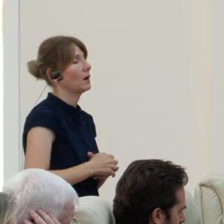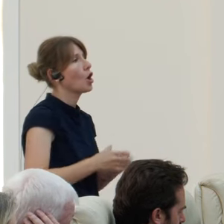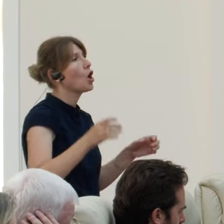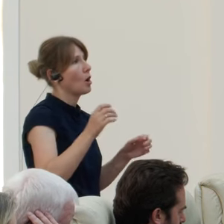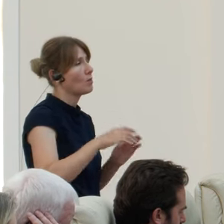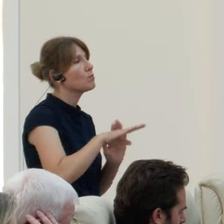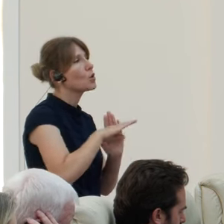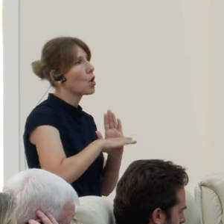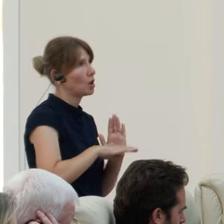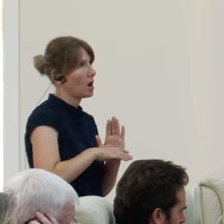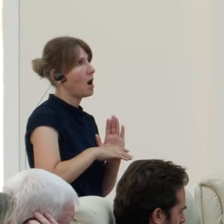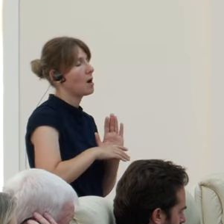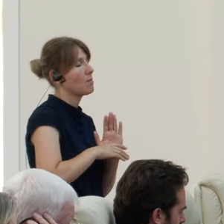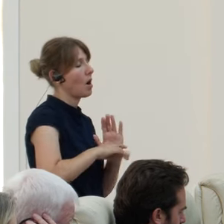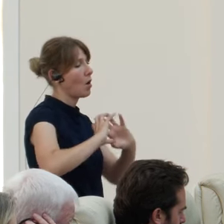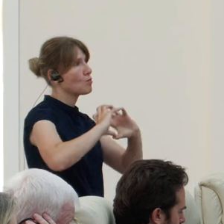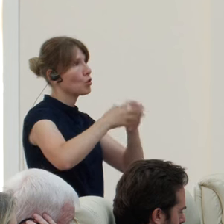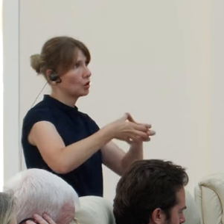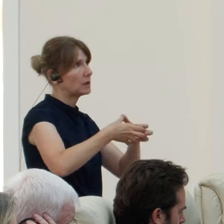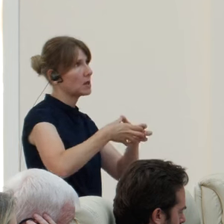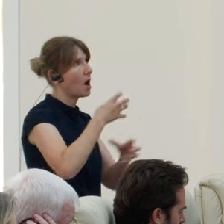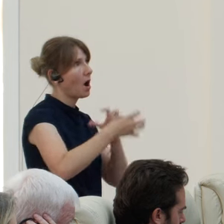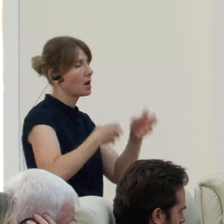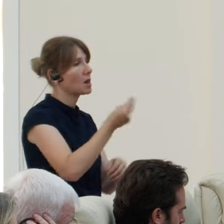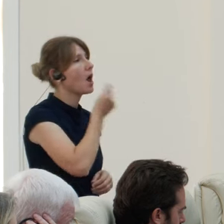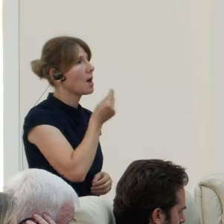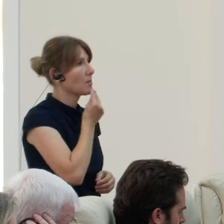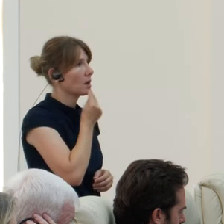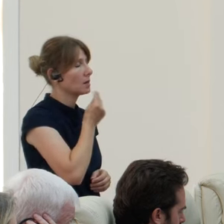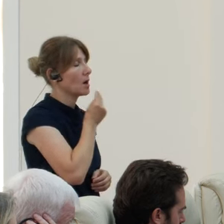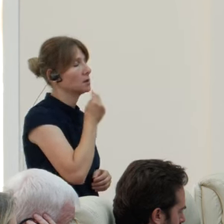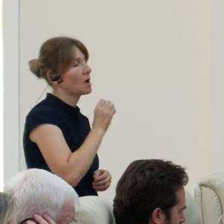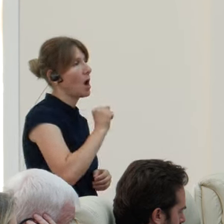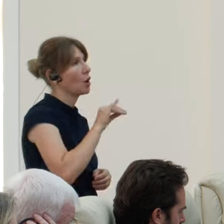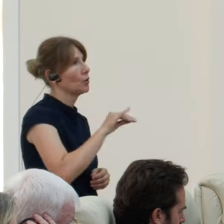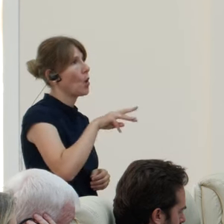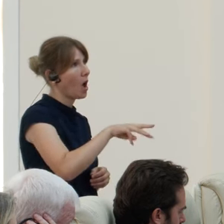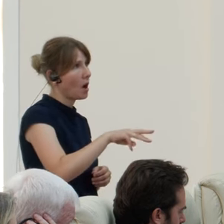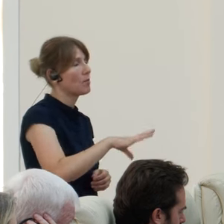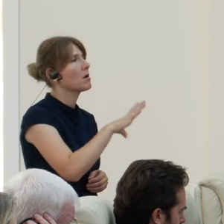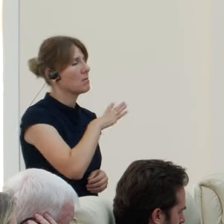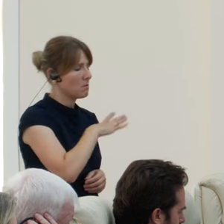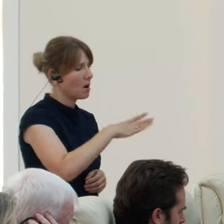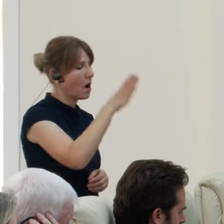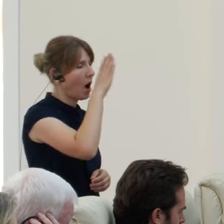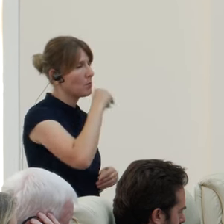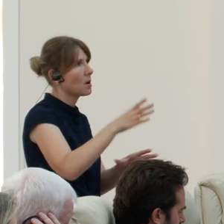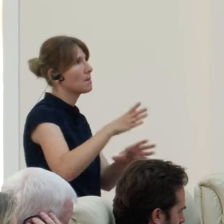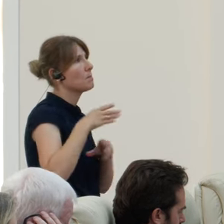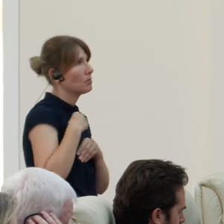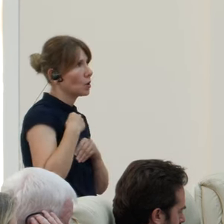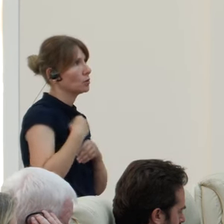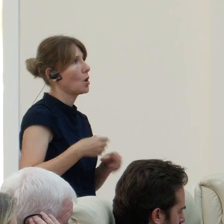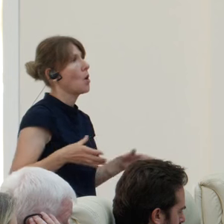Programul Mondial pentru Alimentație, programul IOM, am putut pune împreună